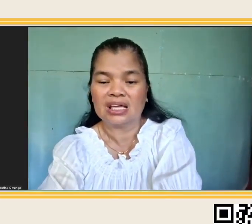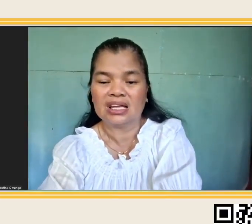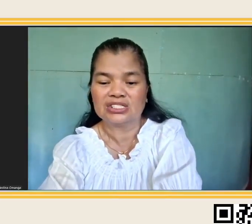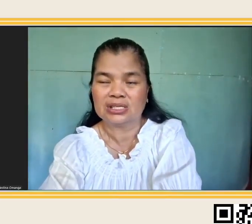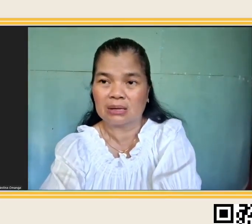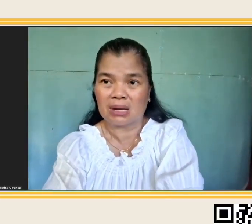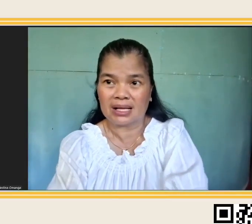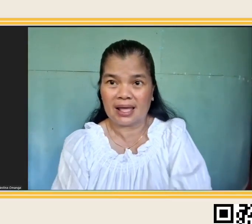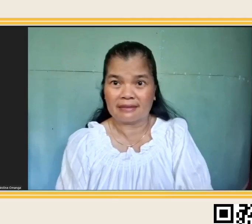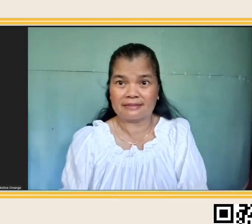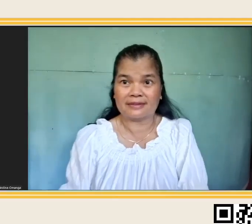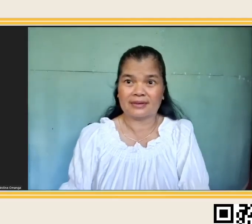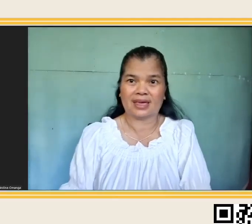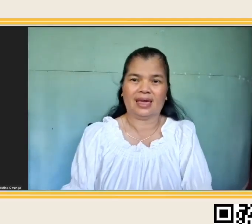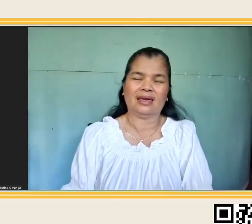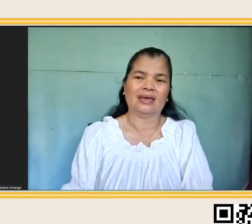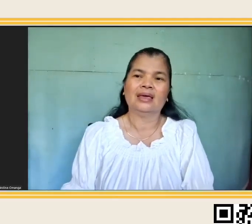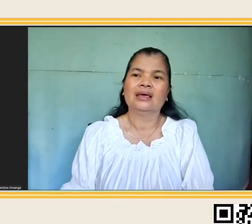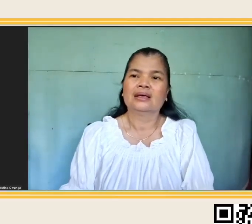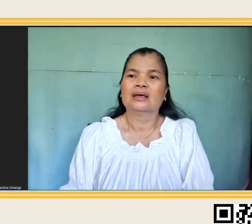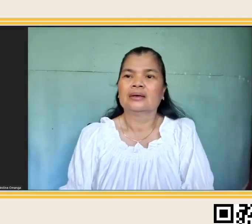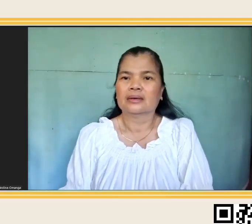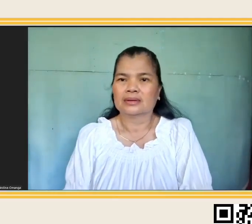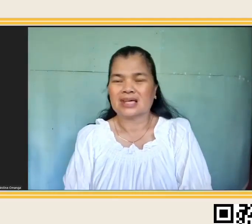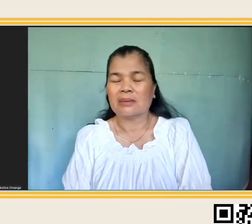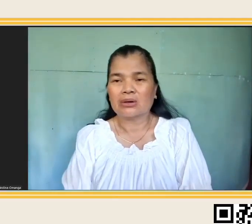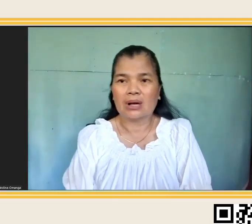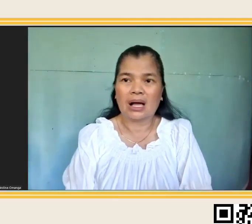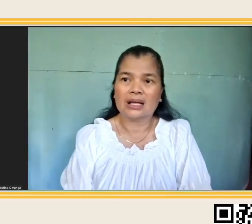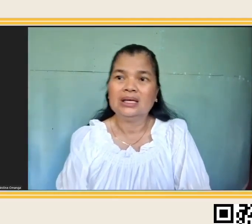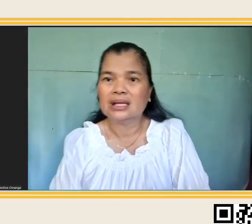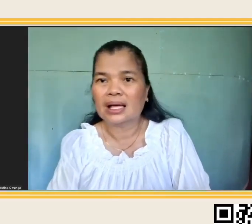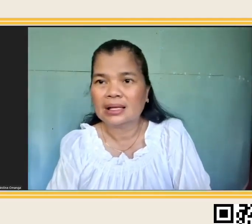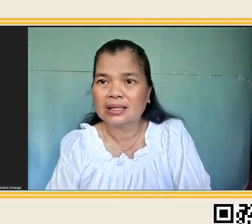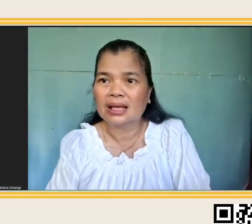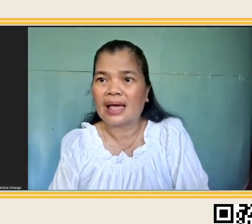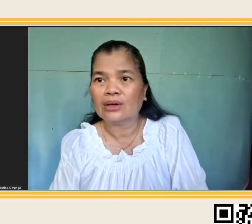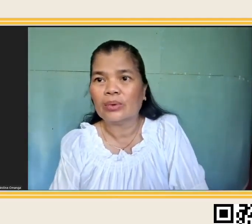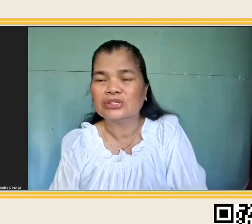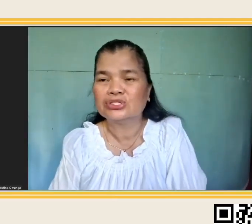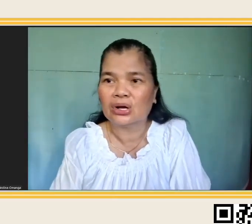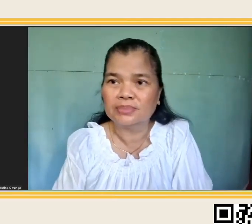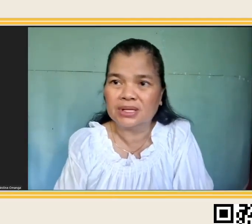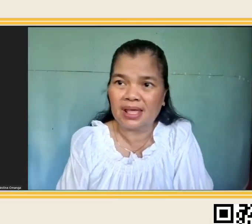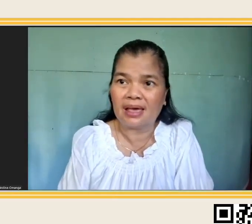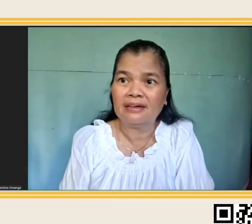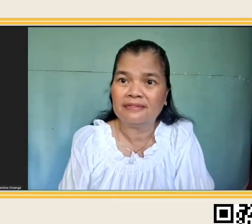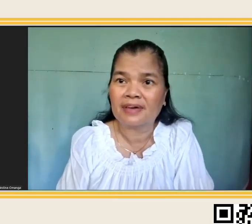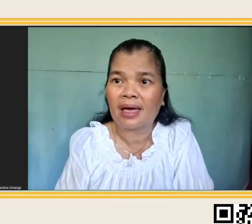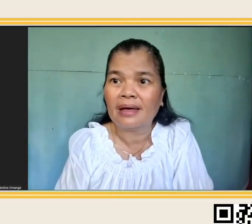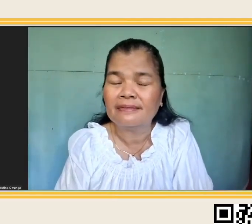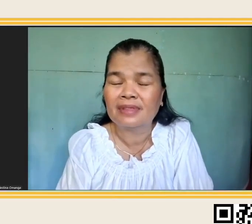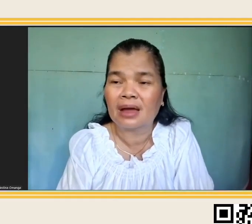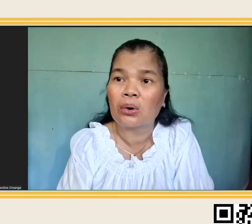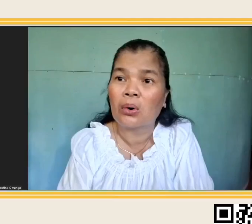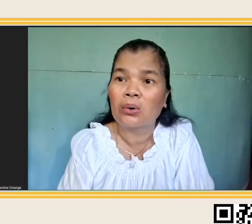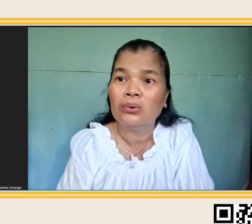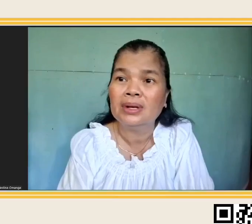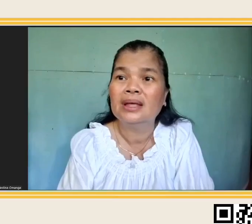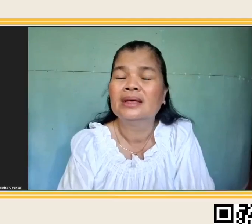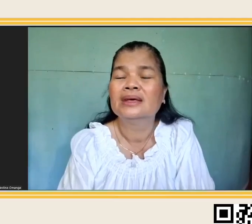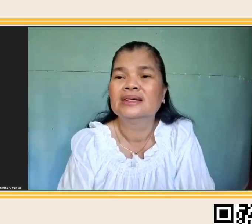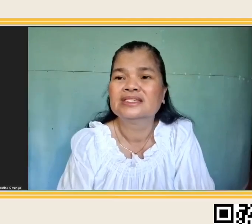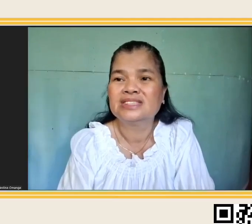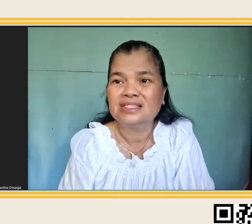ng English ng mga deaf. Okay. Sabi ko nga kanina, the language of the deaf have their